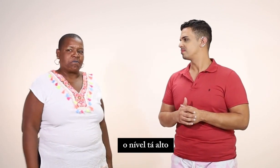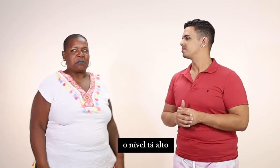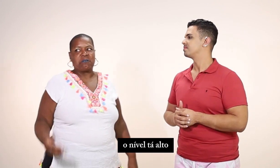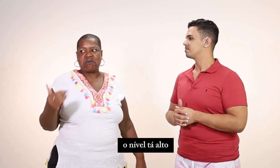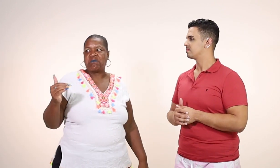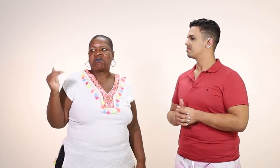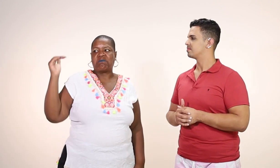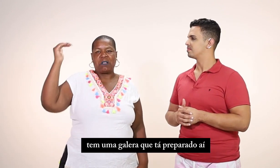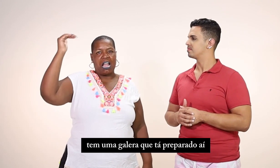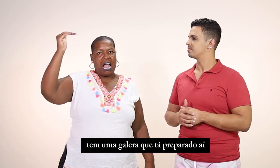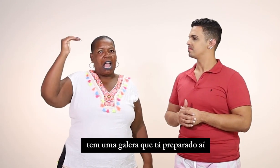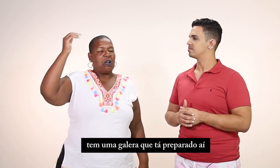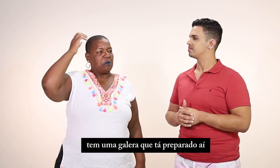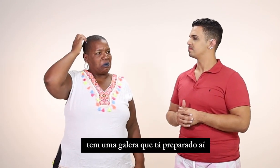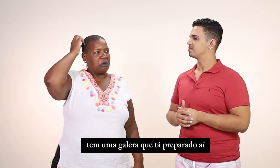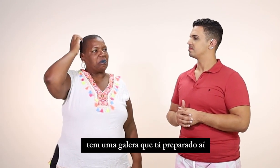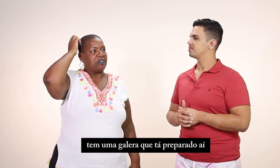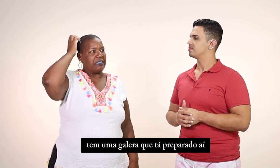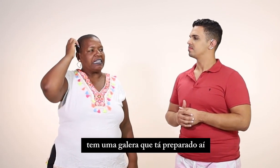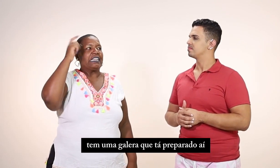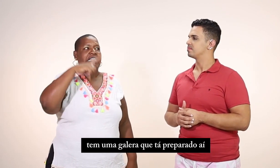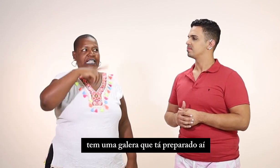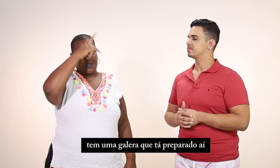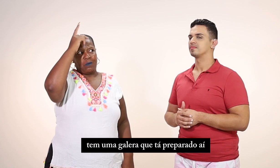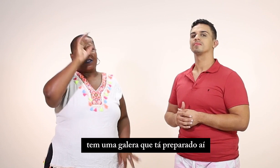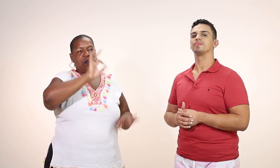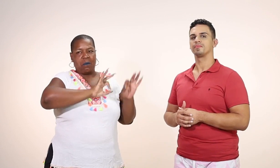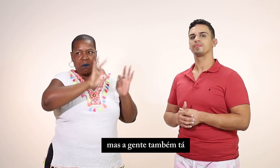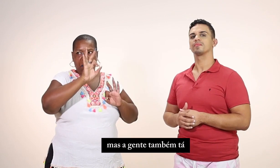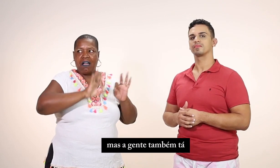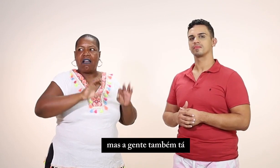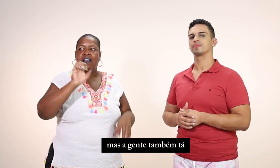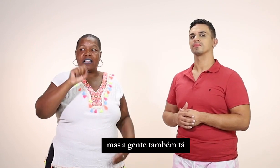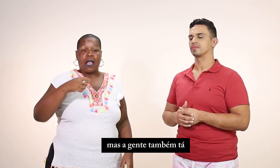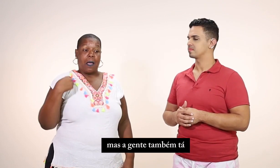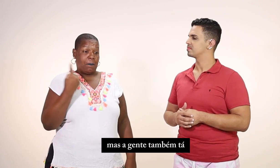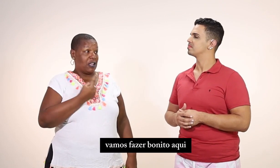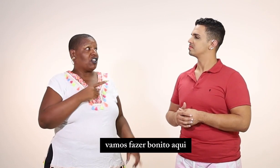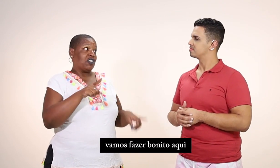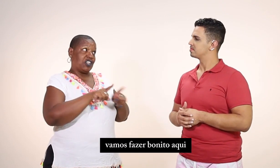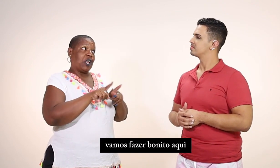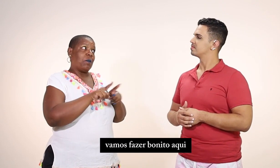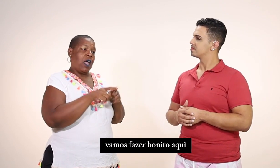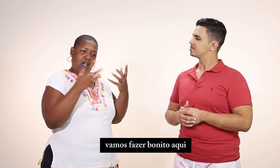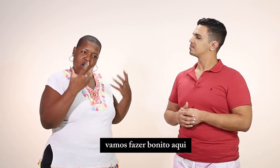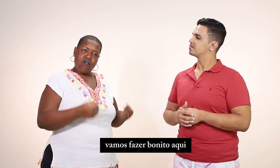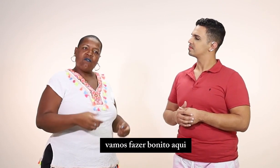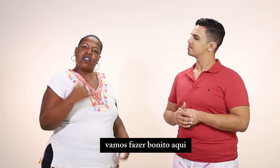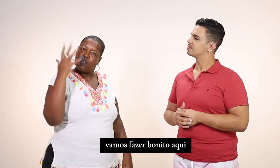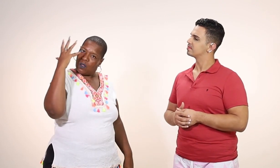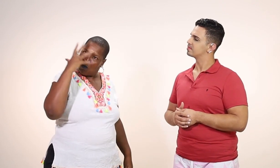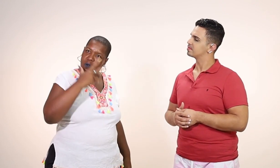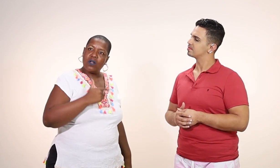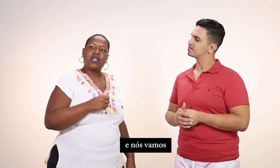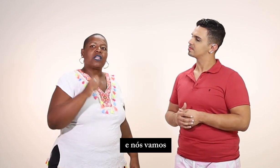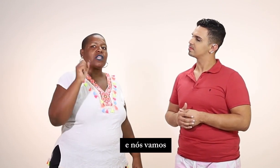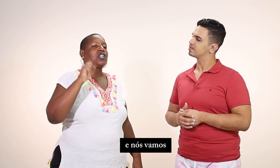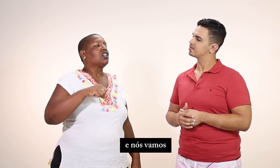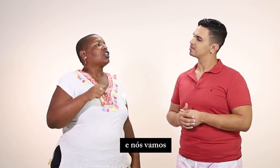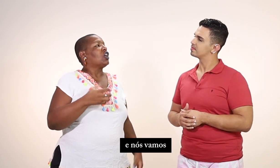alto. Tem uma galera que tá preparada aí. Mas a gente também tá. Vamos fazer bonito aqui e nós vamos